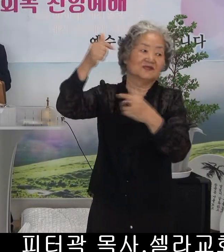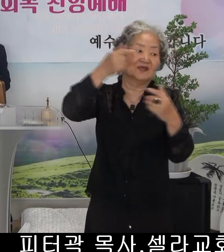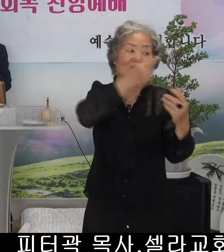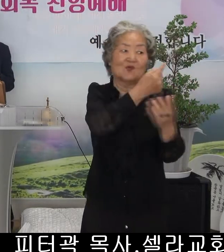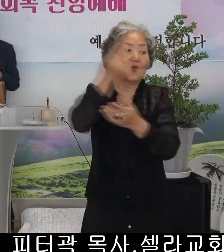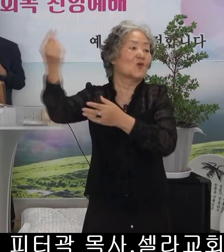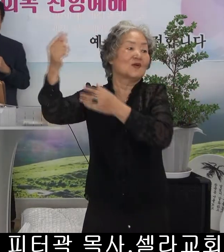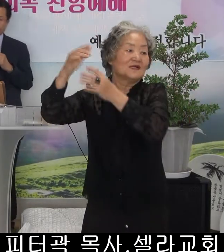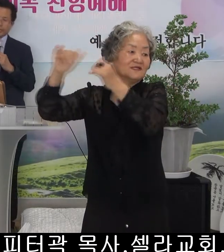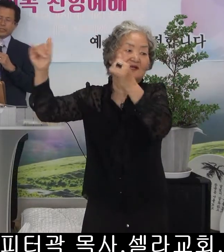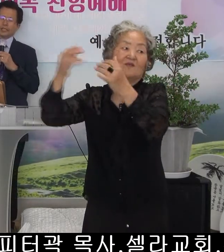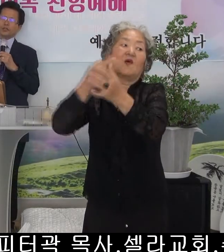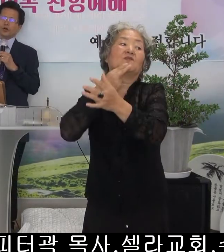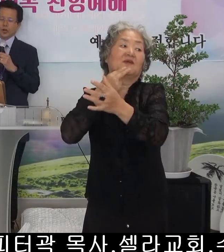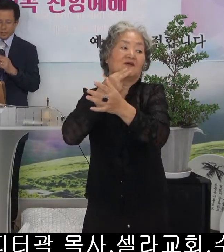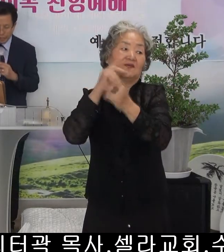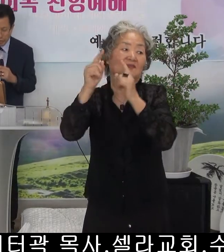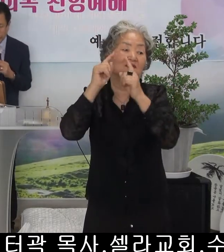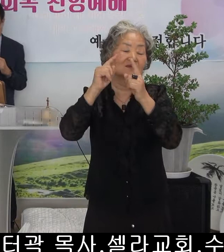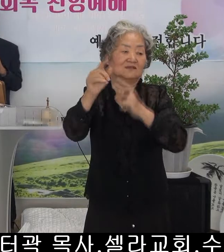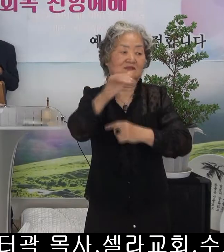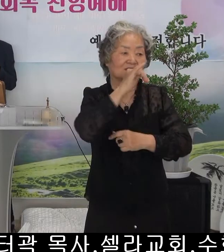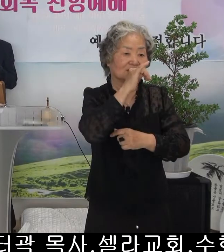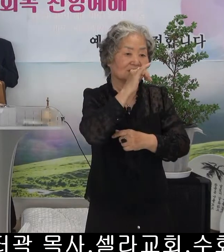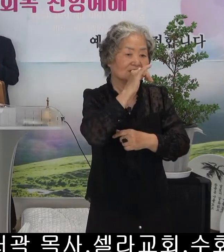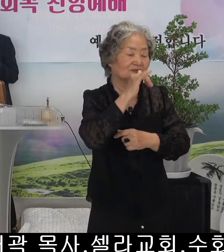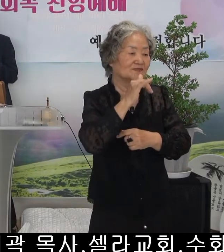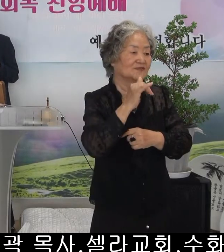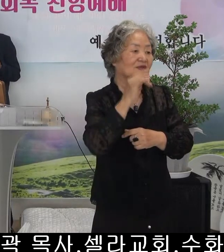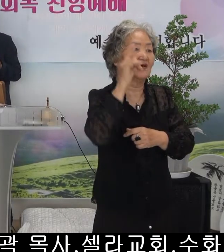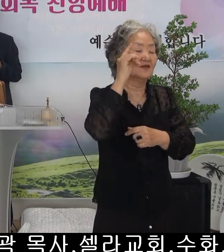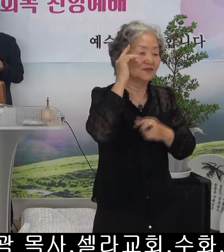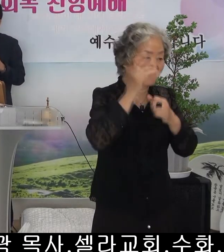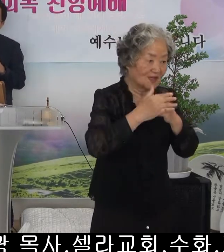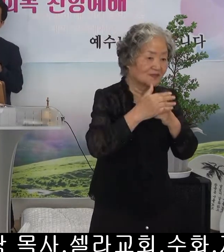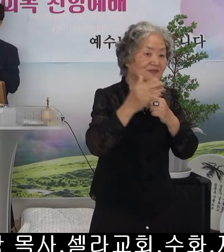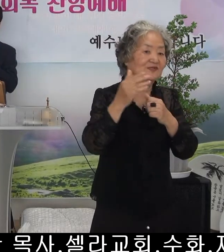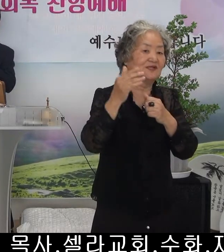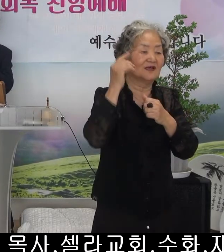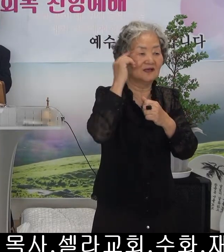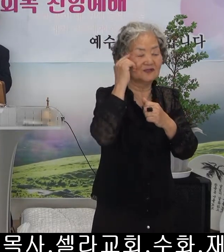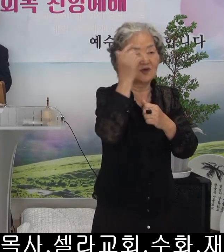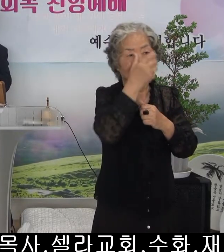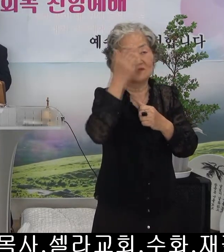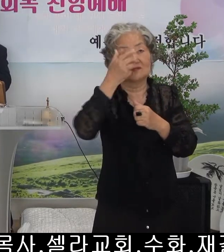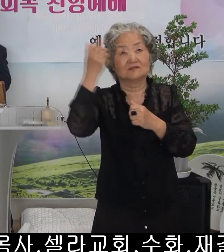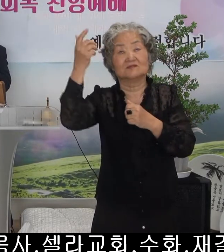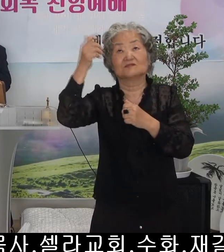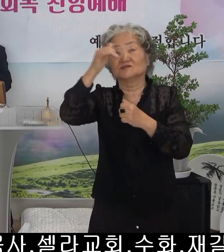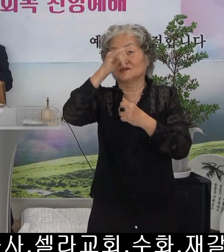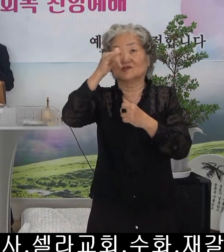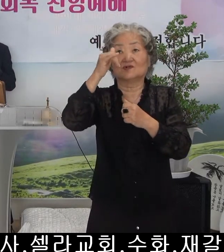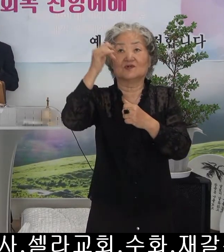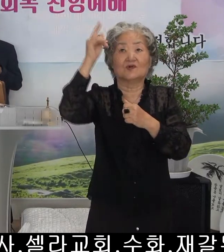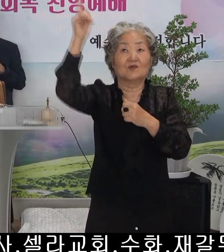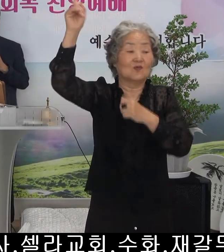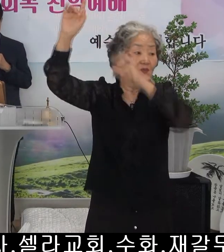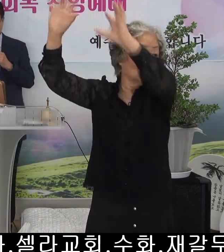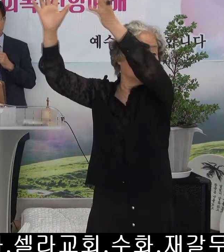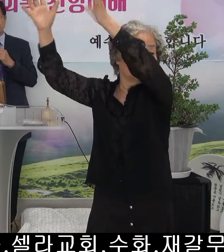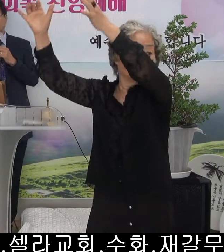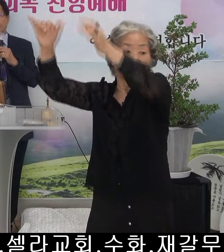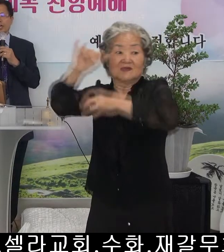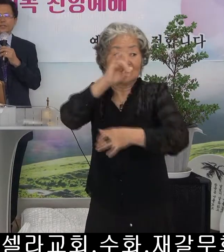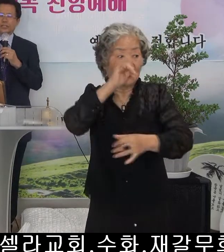것이죠. 그래서 생명력이 있고 천국이 있고 또 이렇게 구원이 있는 줄로 믿습니다.